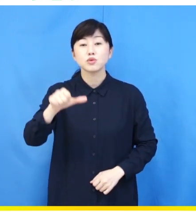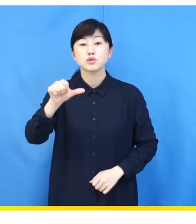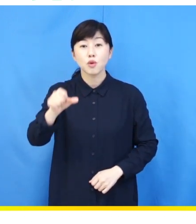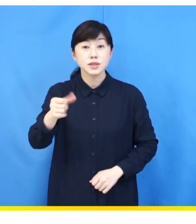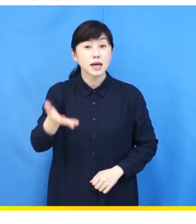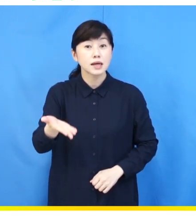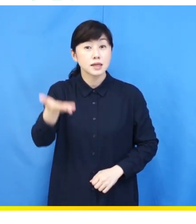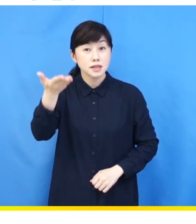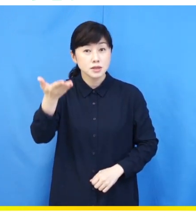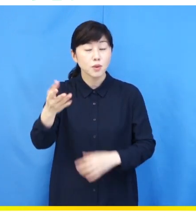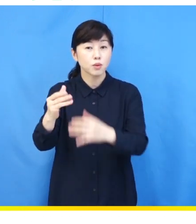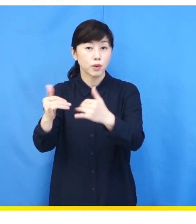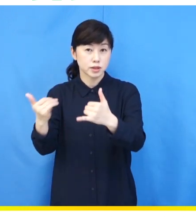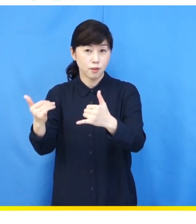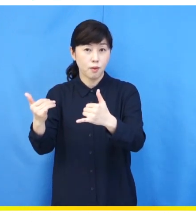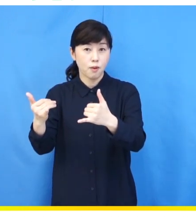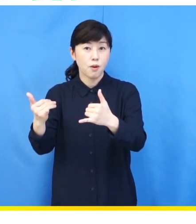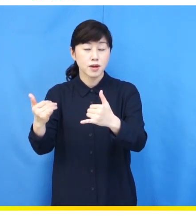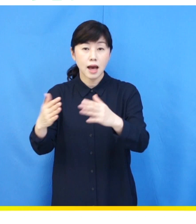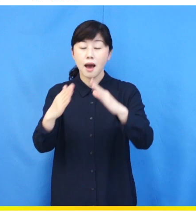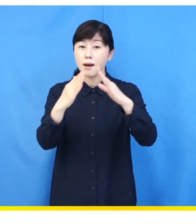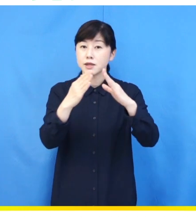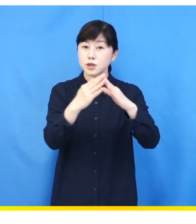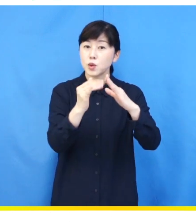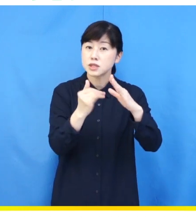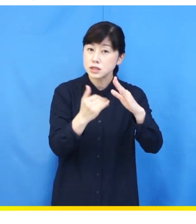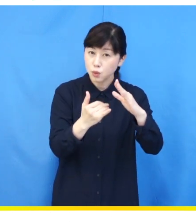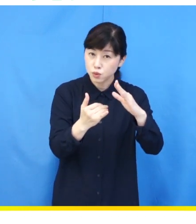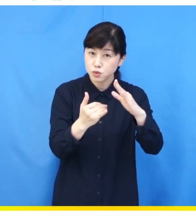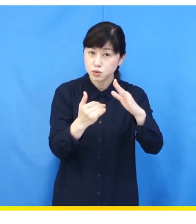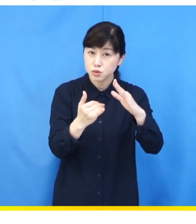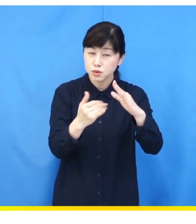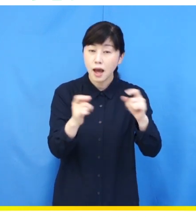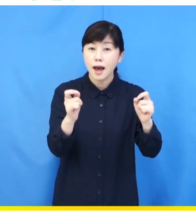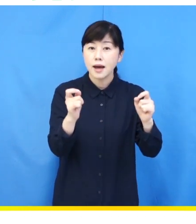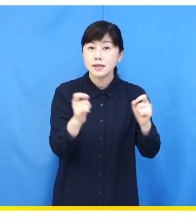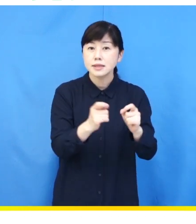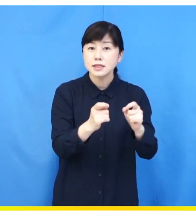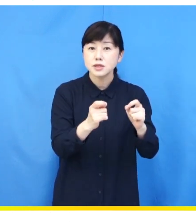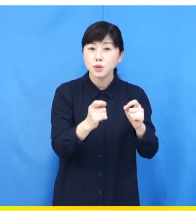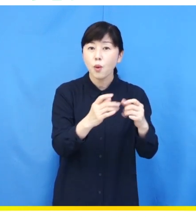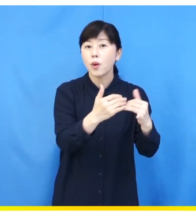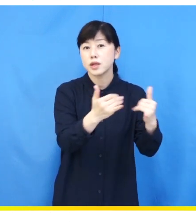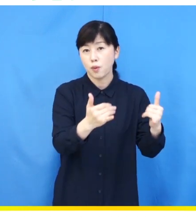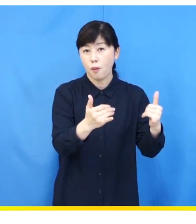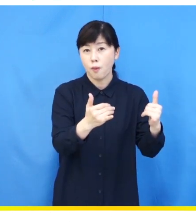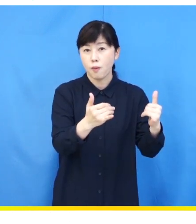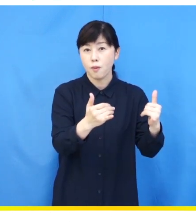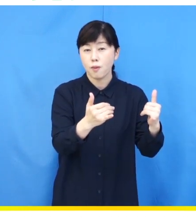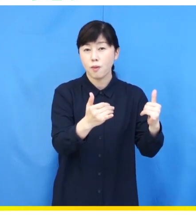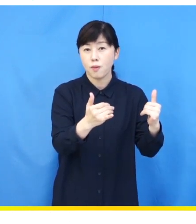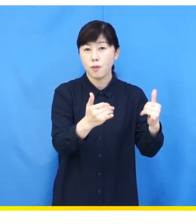方及びその後親族やご近所の方などです